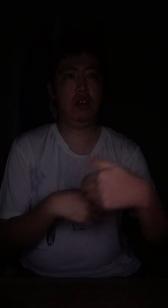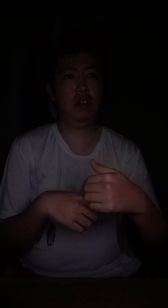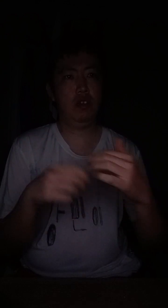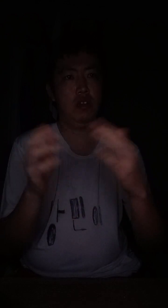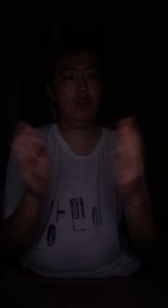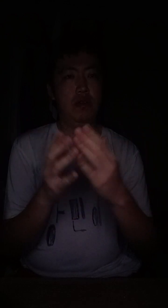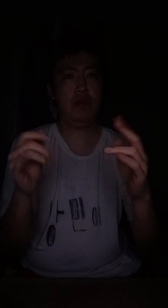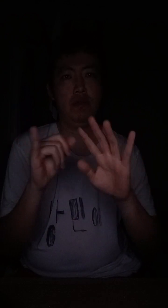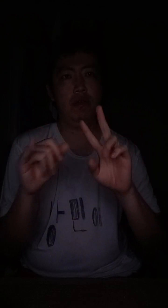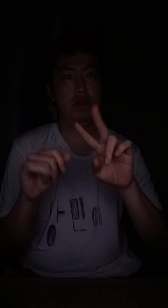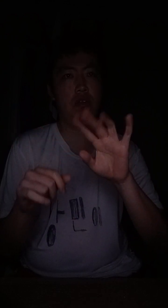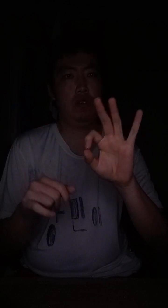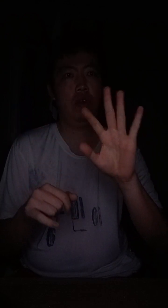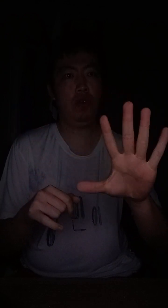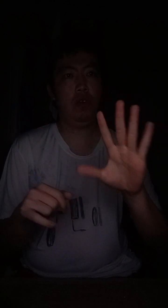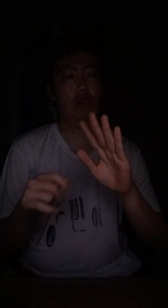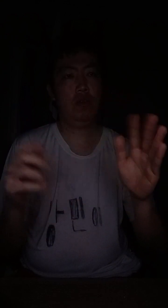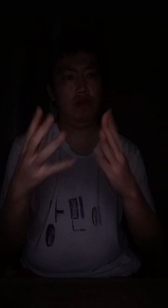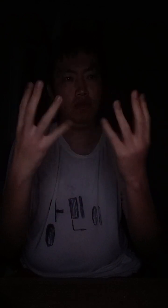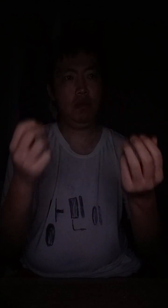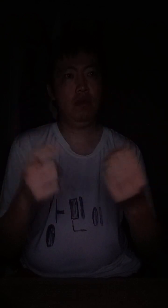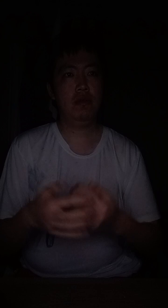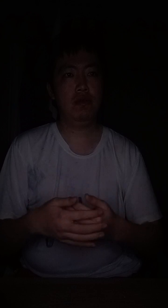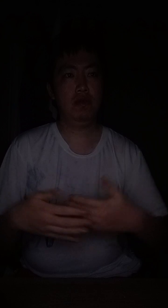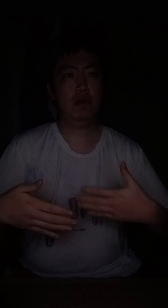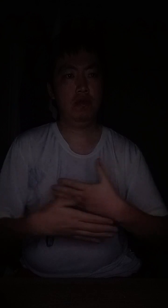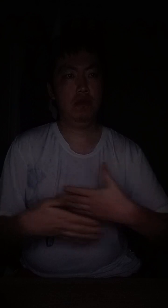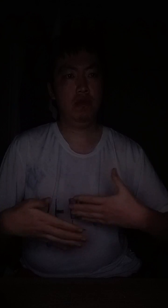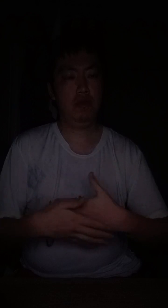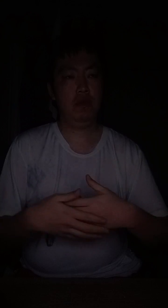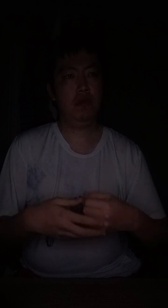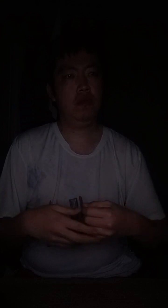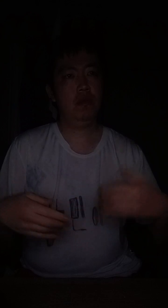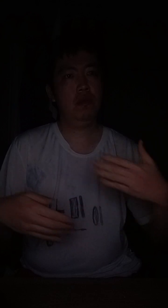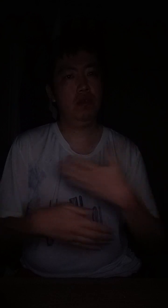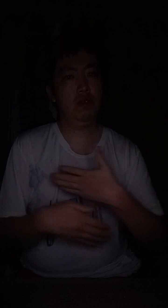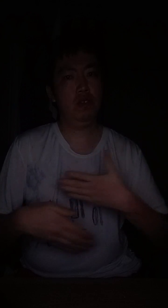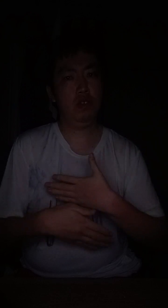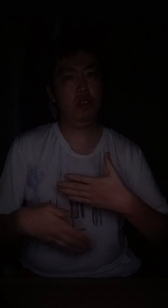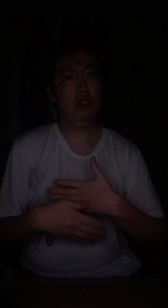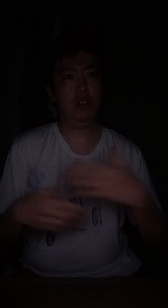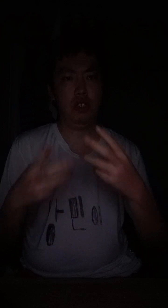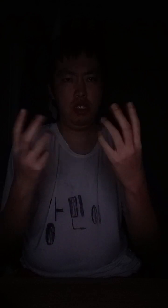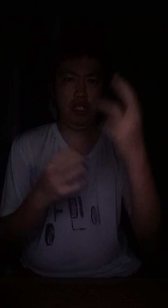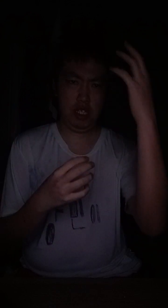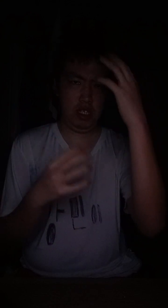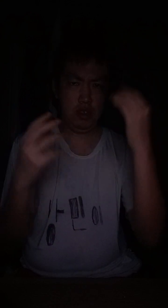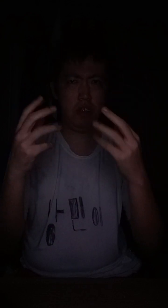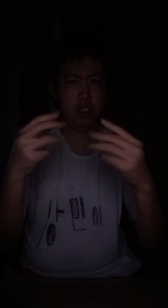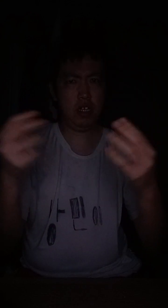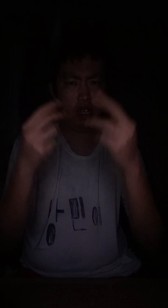기차가 62.5%로 제일 많았습니다. 그 다음으로는 목욕탕, 찜질방, 사우나,